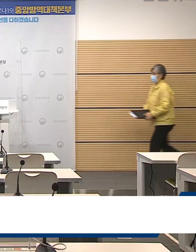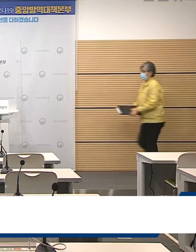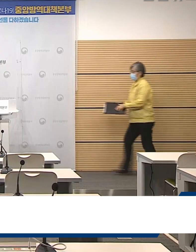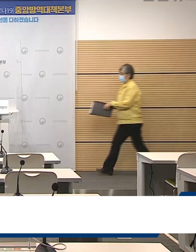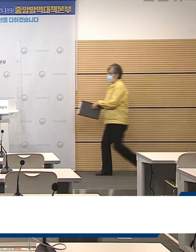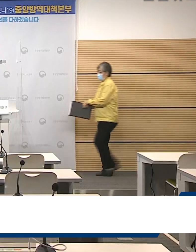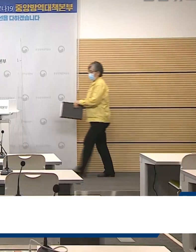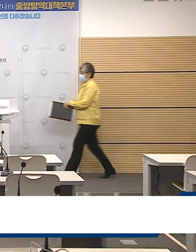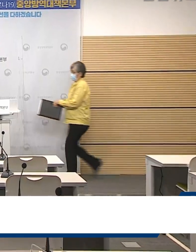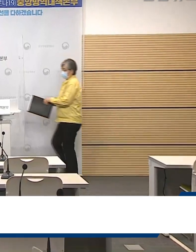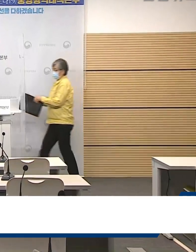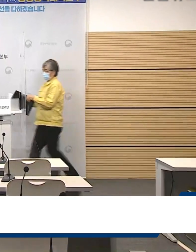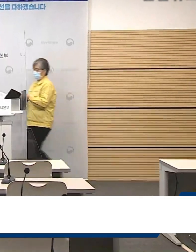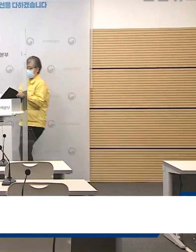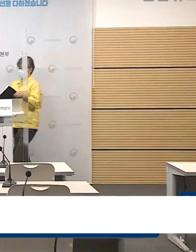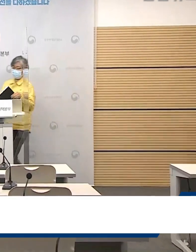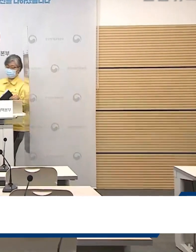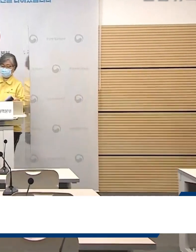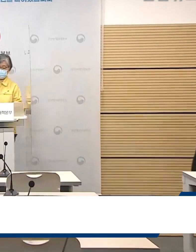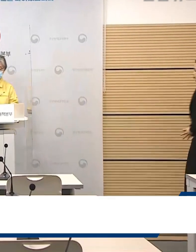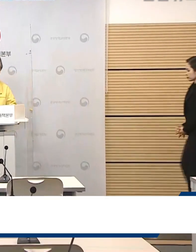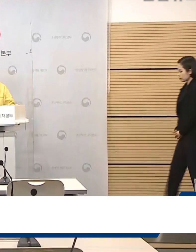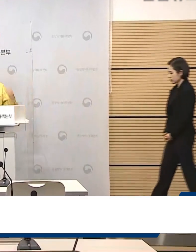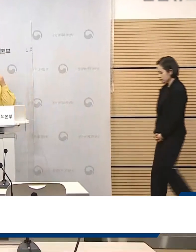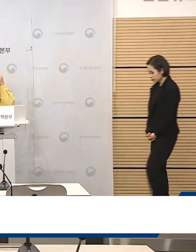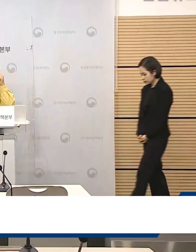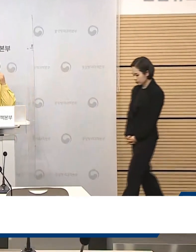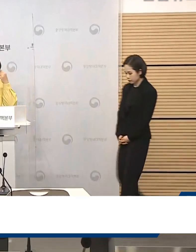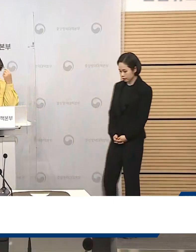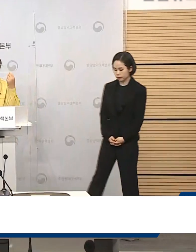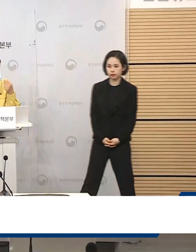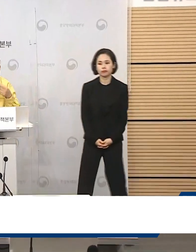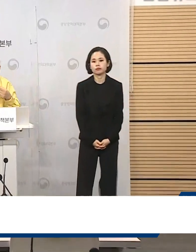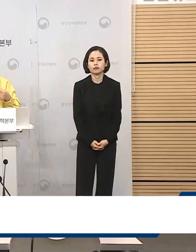중앙 방역대책본부 정례브리핑 시작하도록 하겠습니다